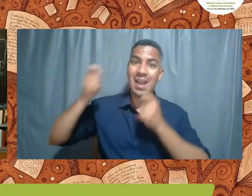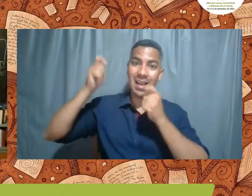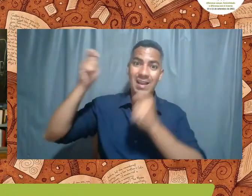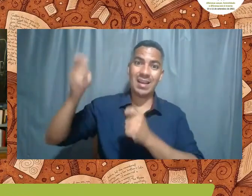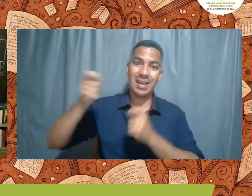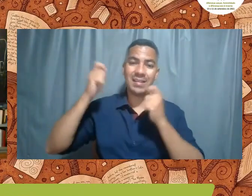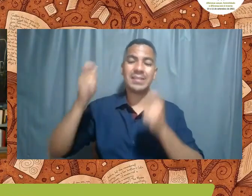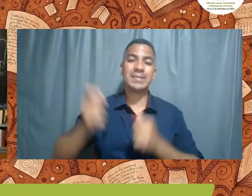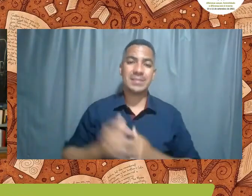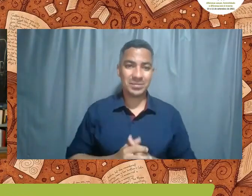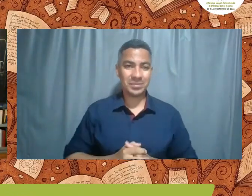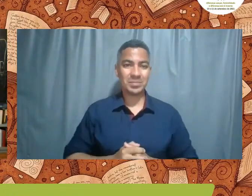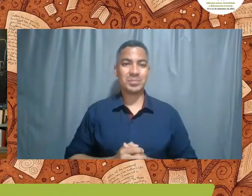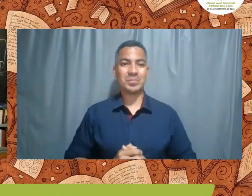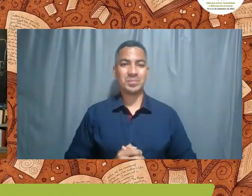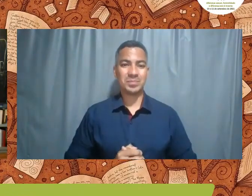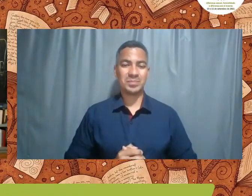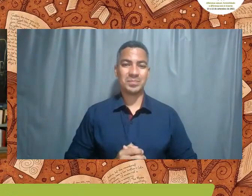feminista igualitário, né?